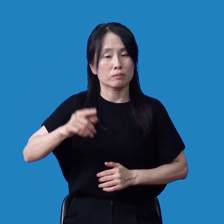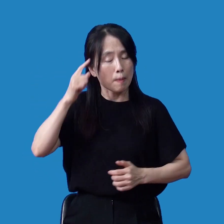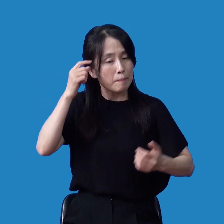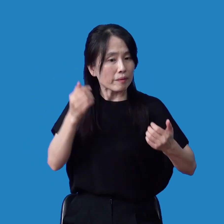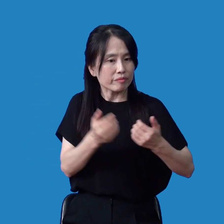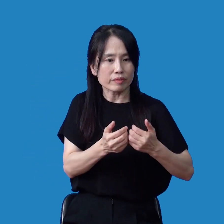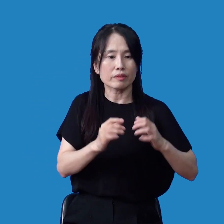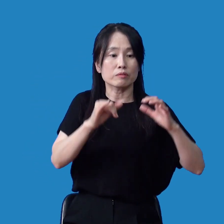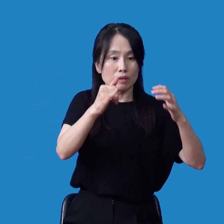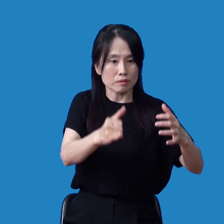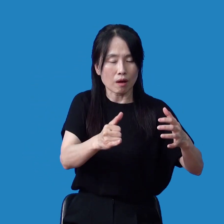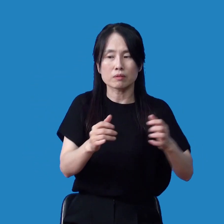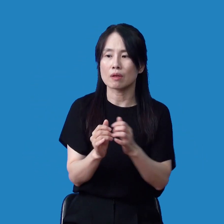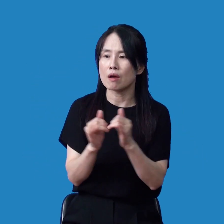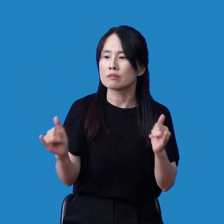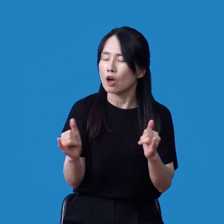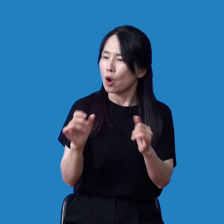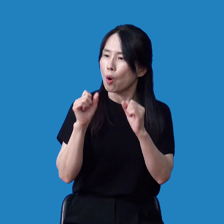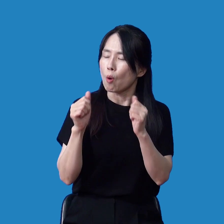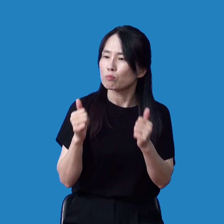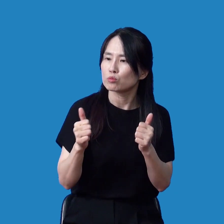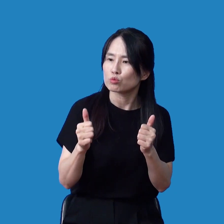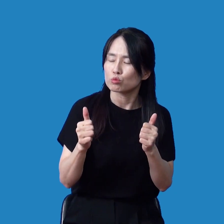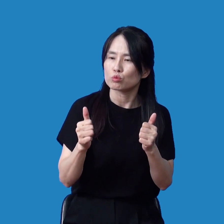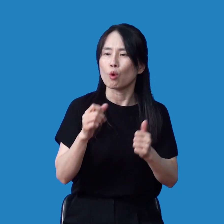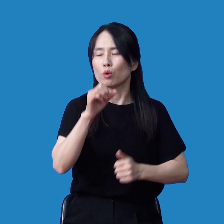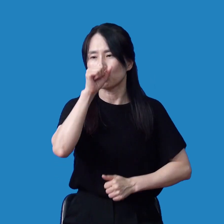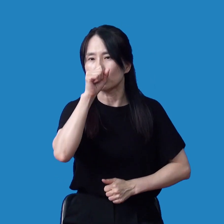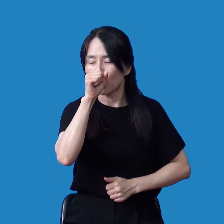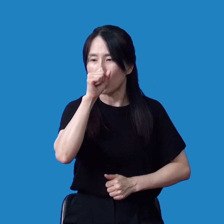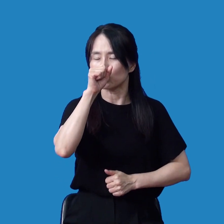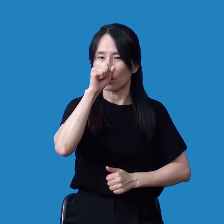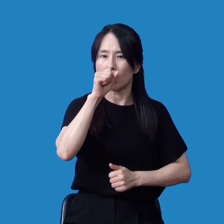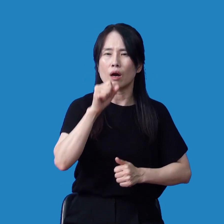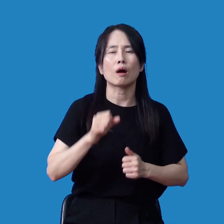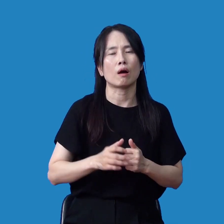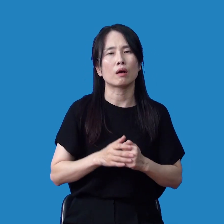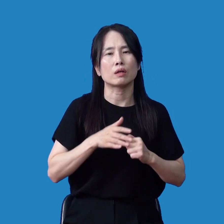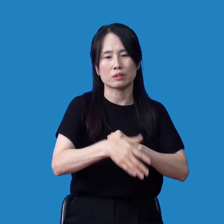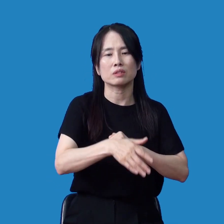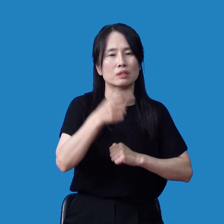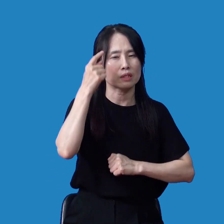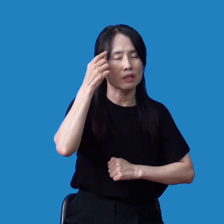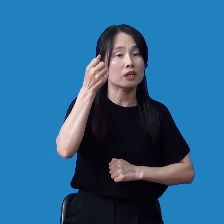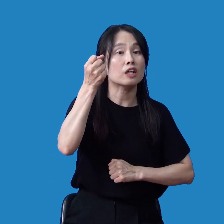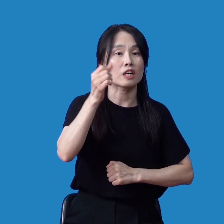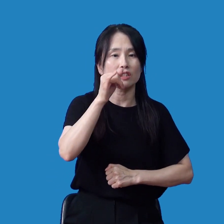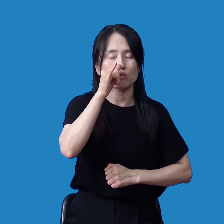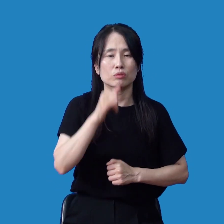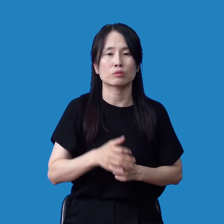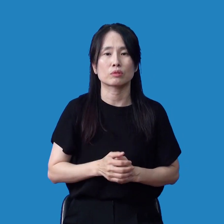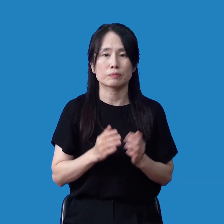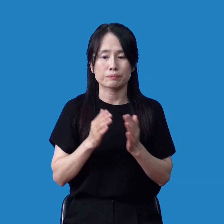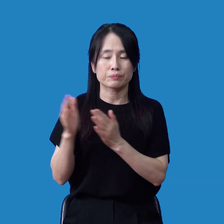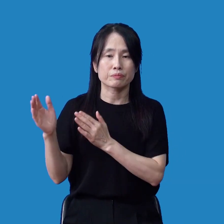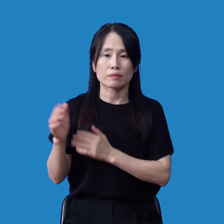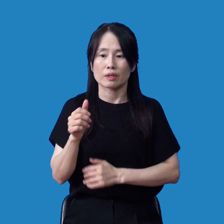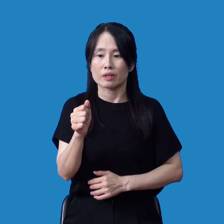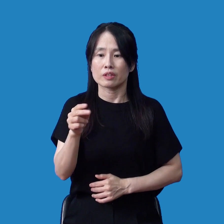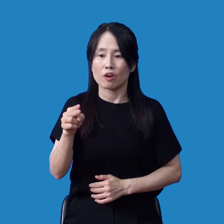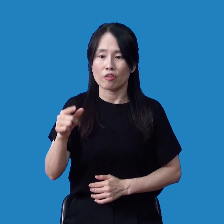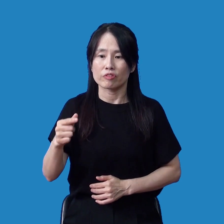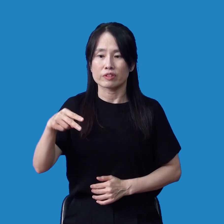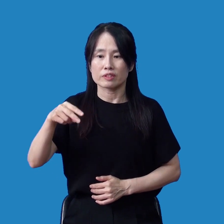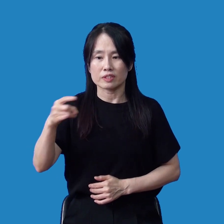만능주의, 인간 예찬론을 펼칩니다. 또 현세주의가 있습니다. 이 세대